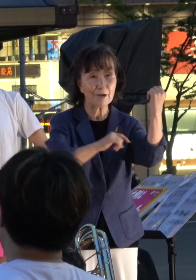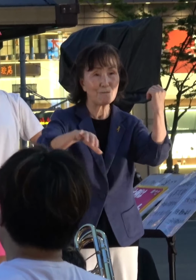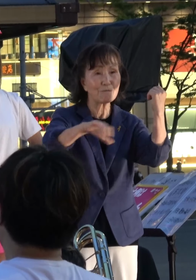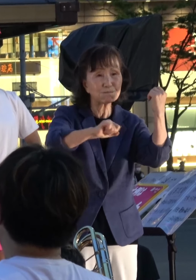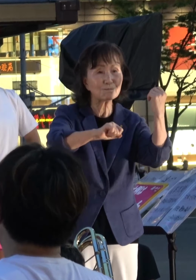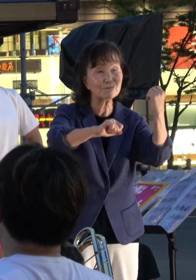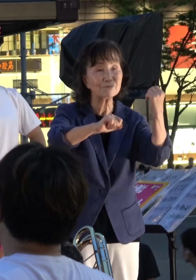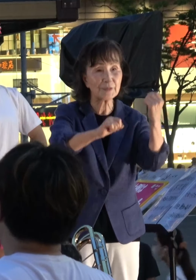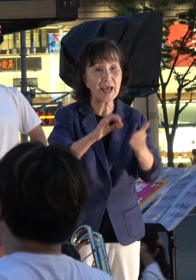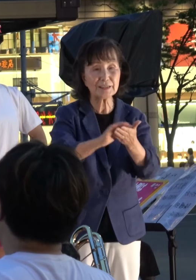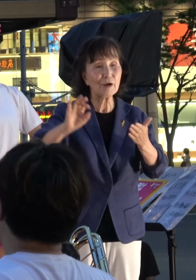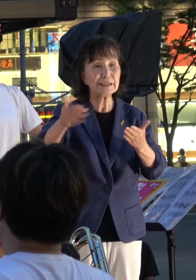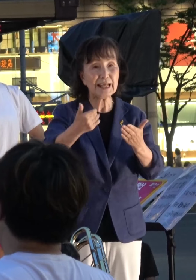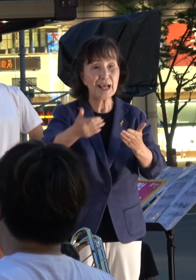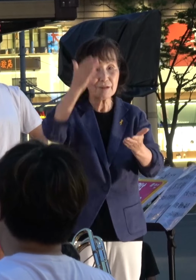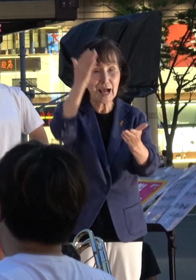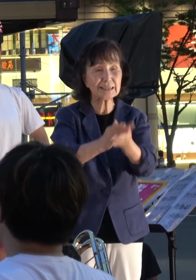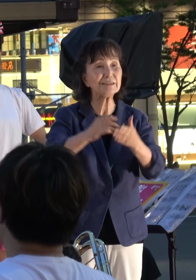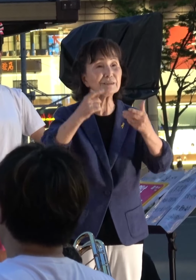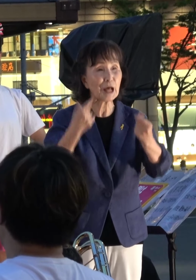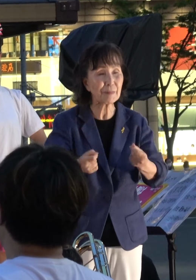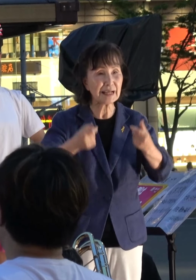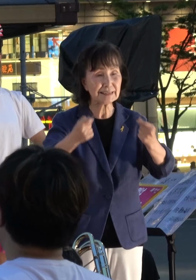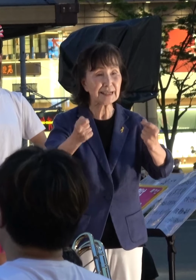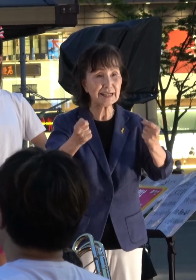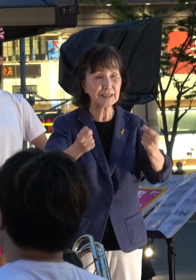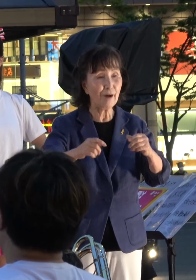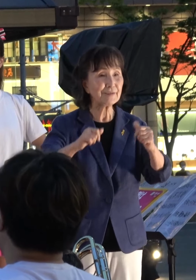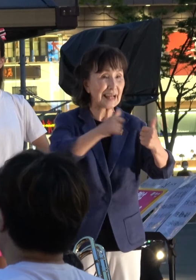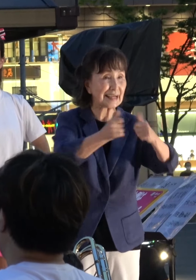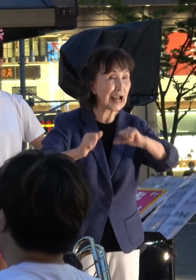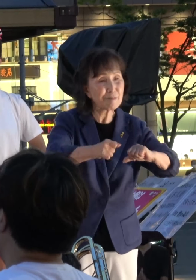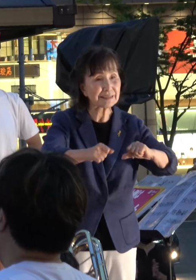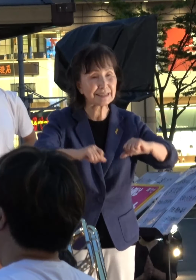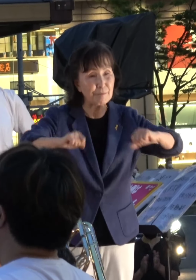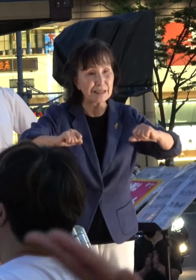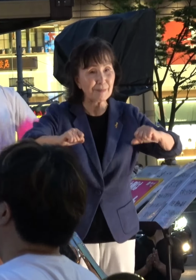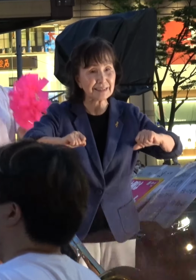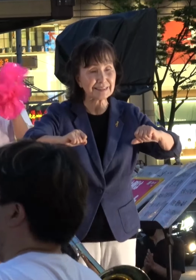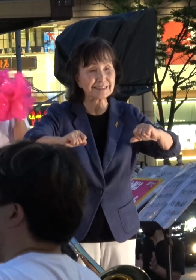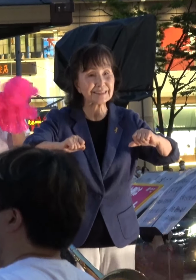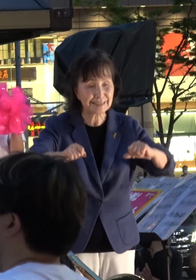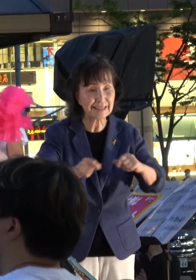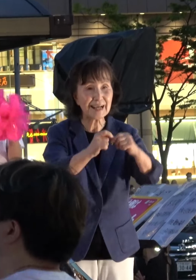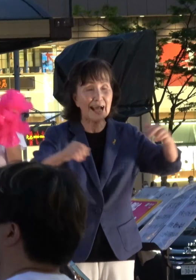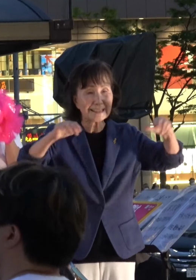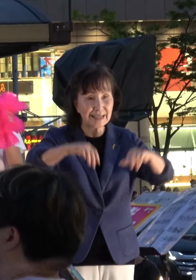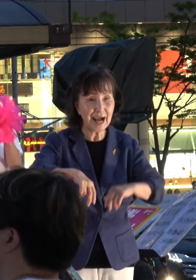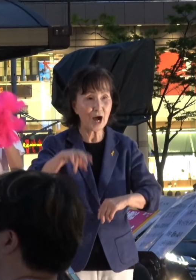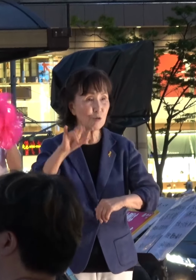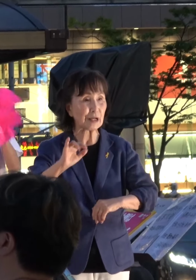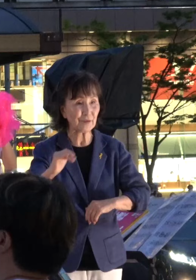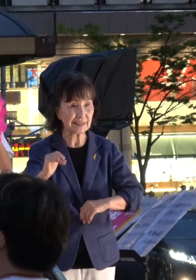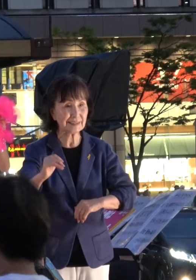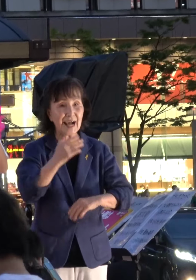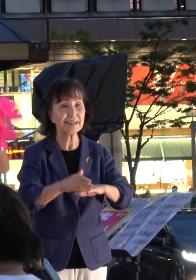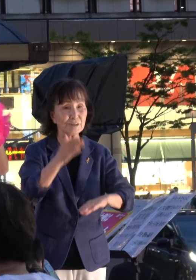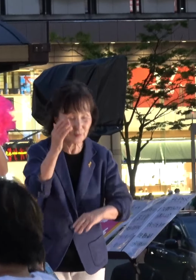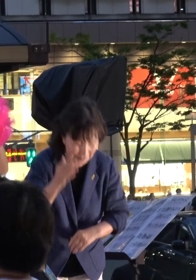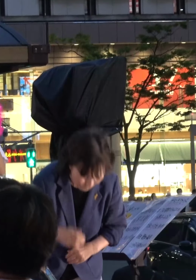して消費税の廃止のためにしっかり戦っていきます。どうかよろしくお願いいたします。長谷川ウィン子でした。ありがとうございます。